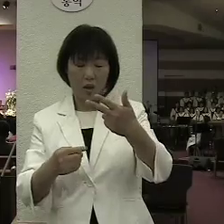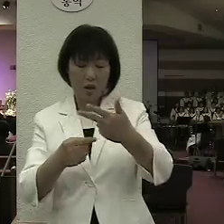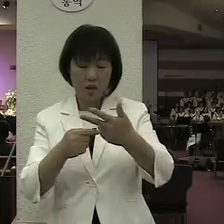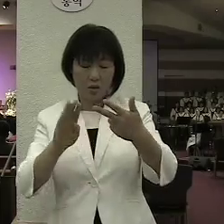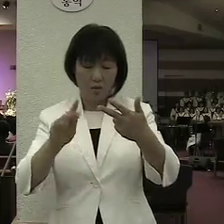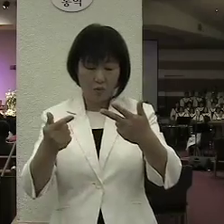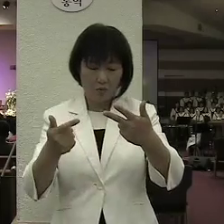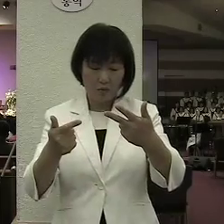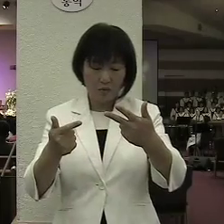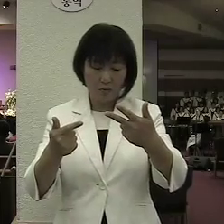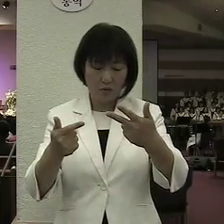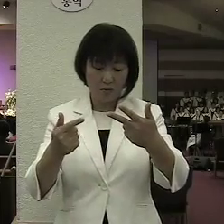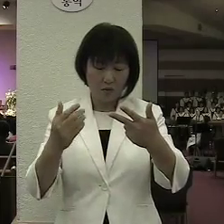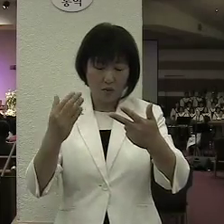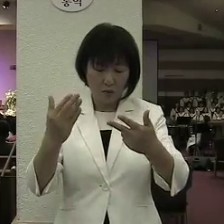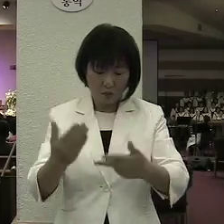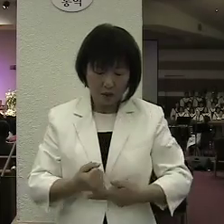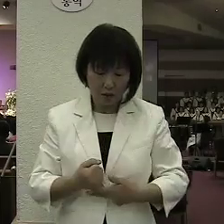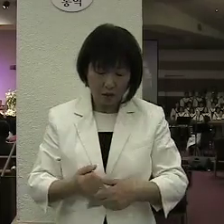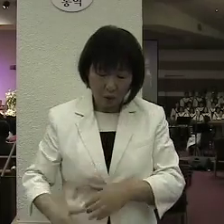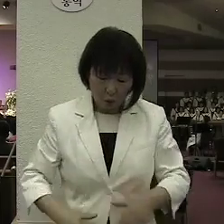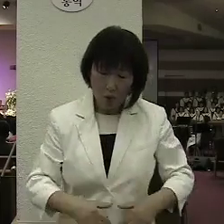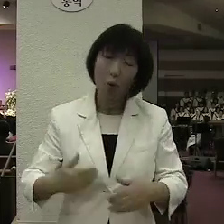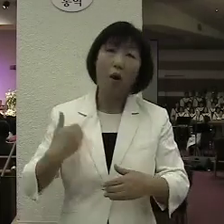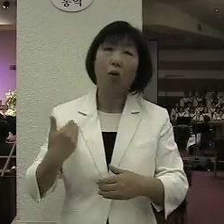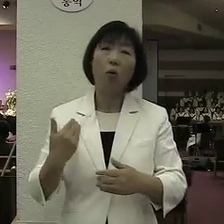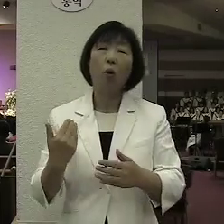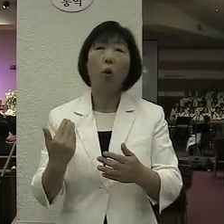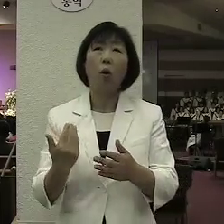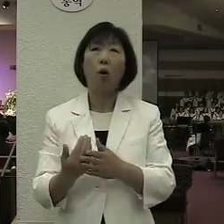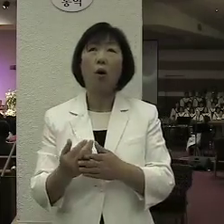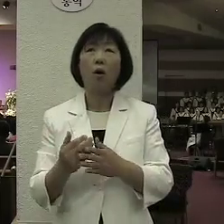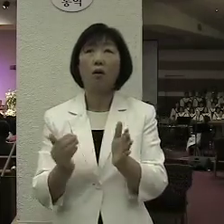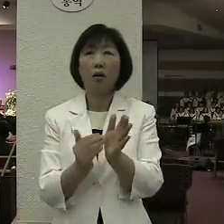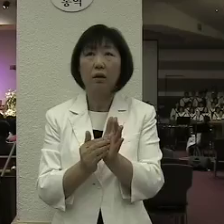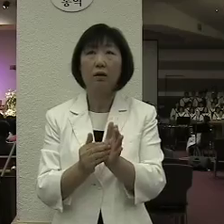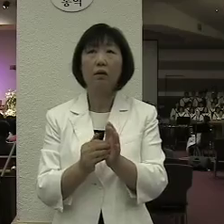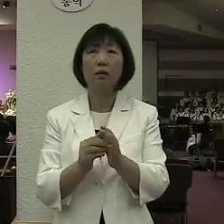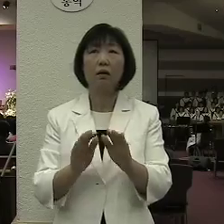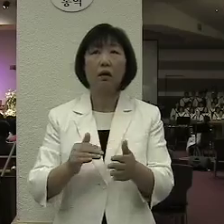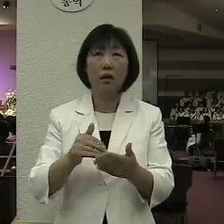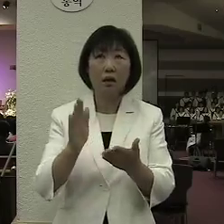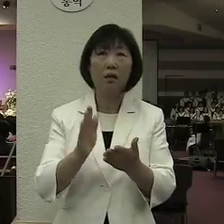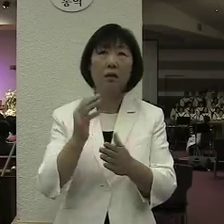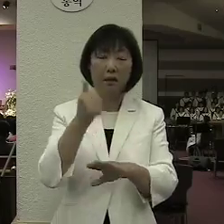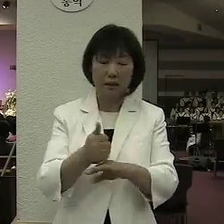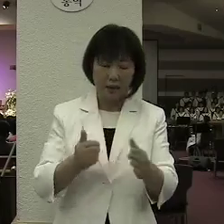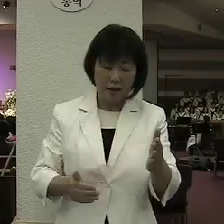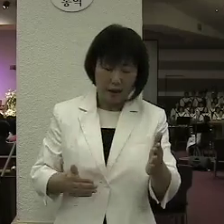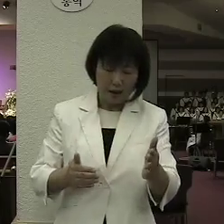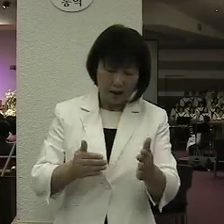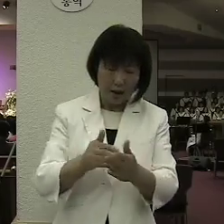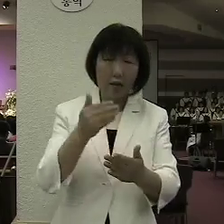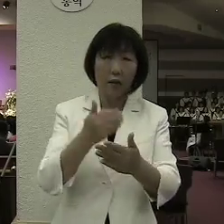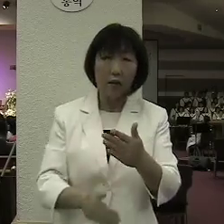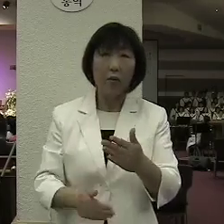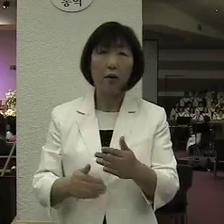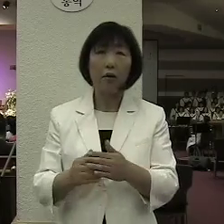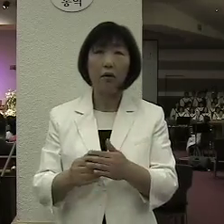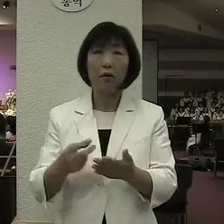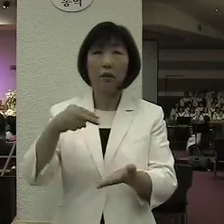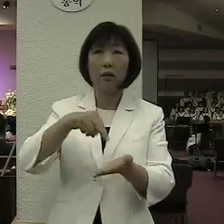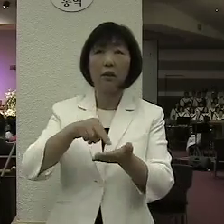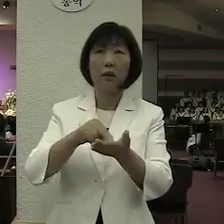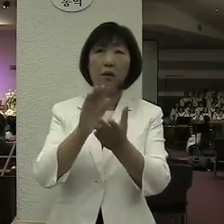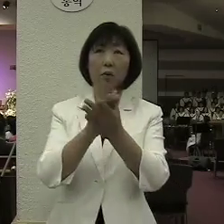파바로티가 공연을 하는데 공연이 끝나니까 사람들이 일어나서 기립박수가 하는데 브라보를 그냥